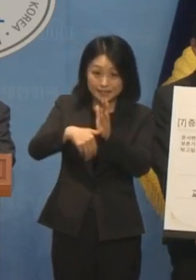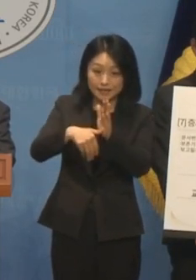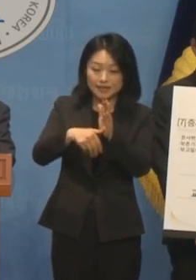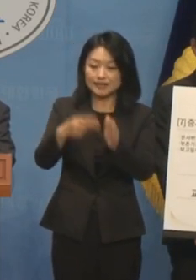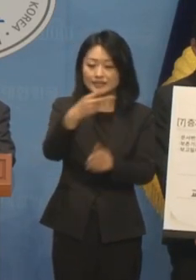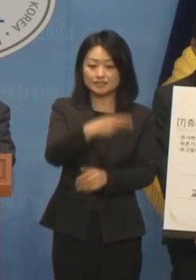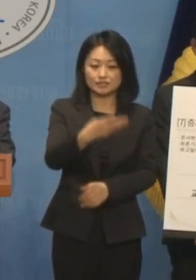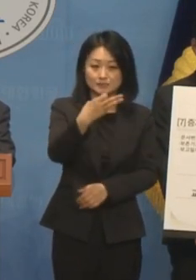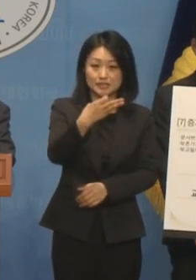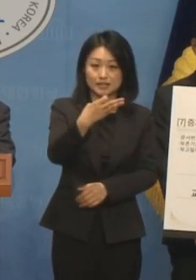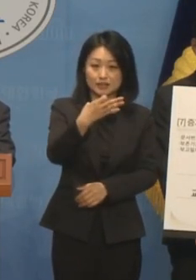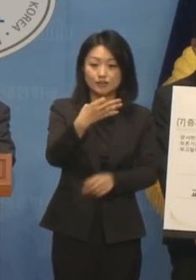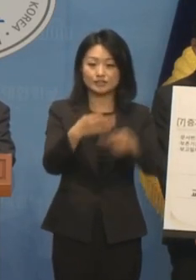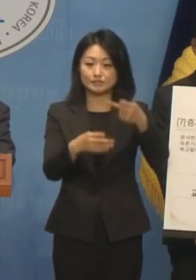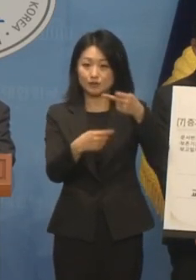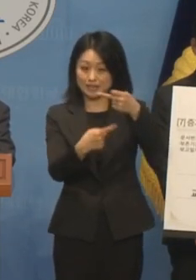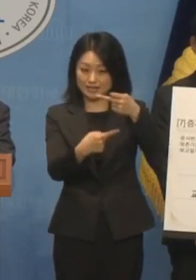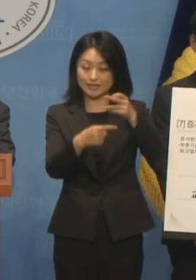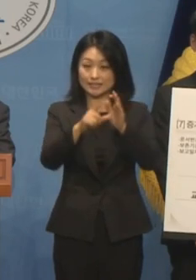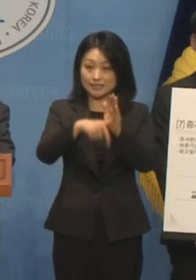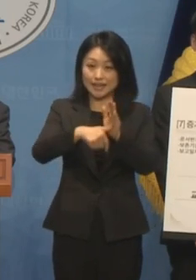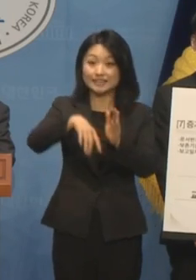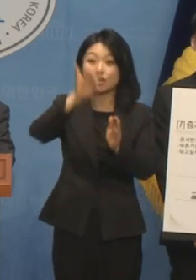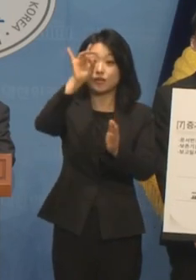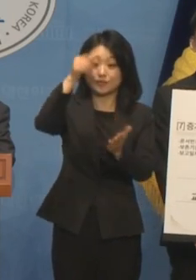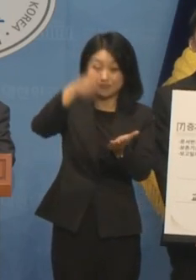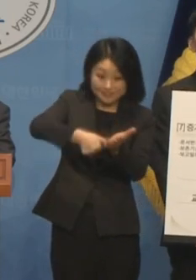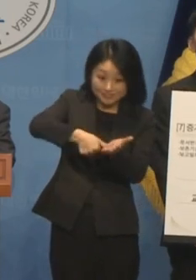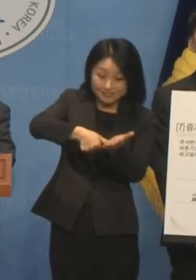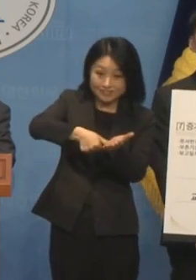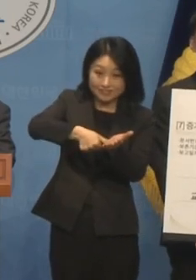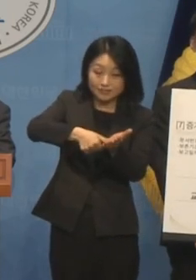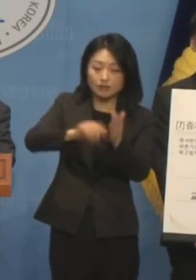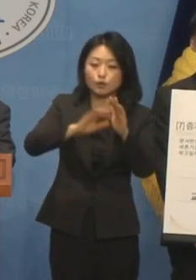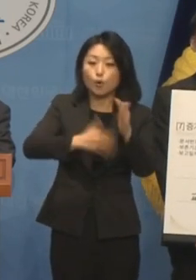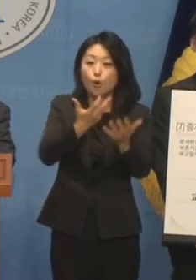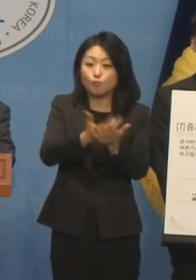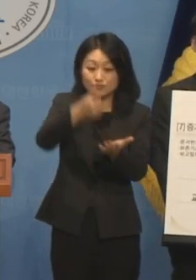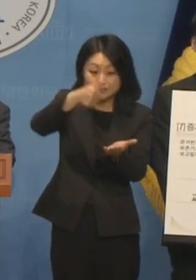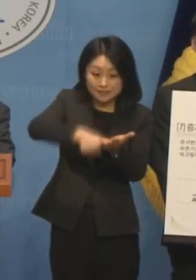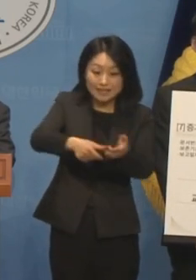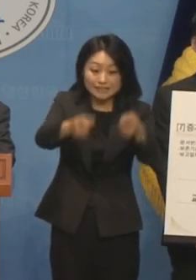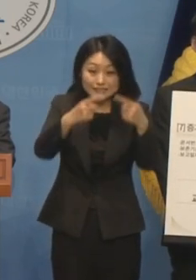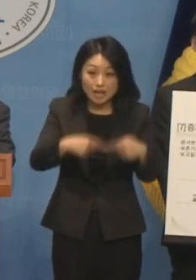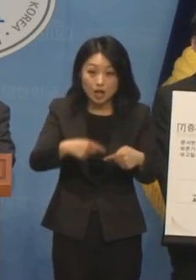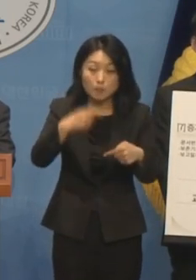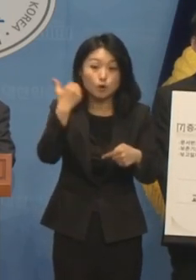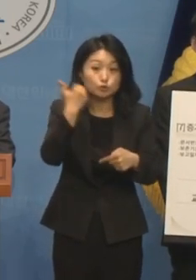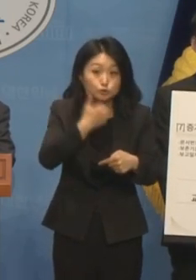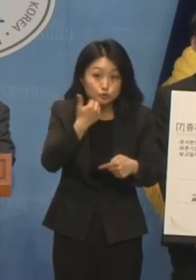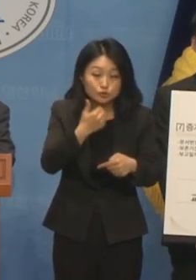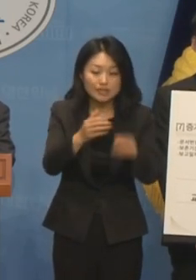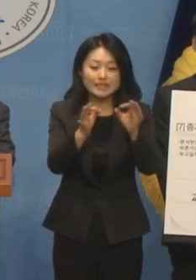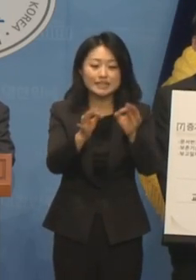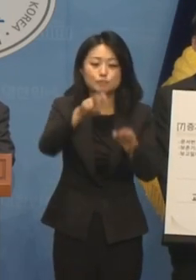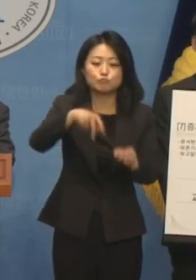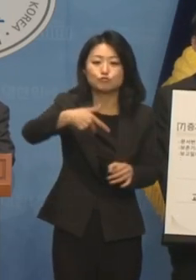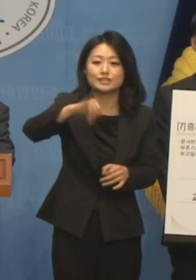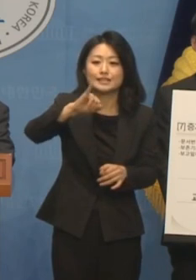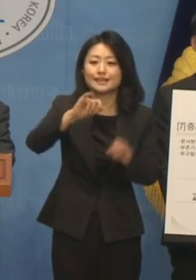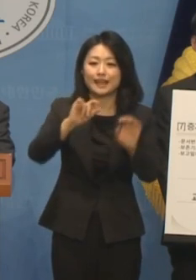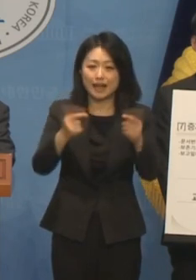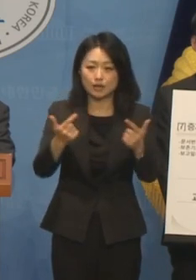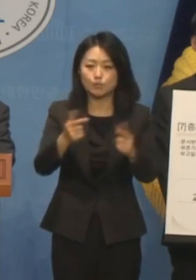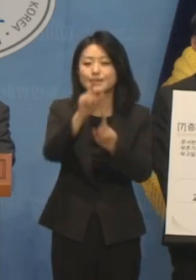2014년 12월 1일 최초 공문에서 참석자는 김문기가 아닙니다.